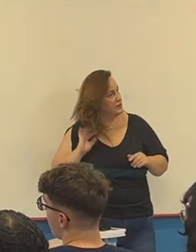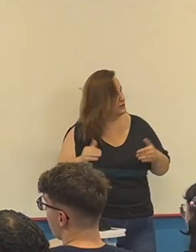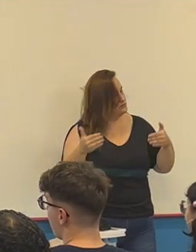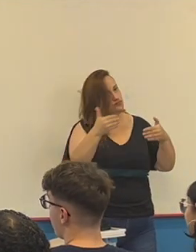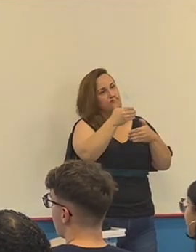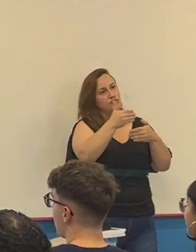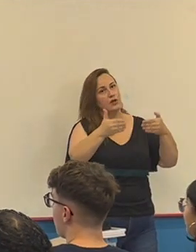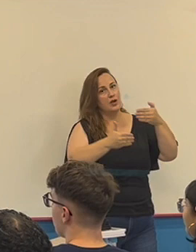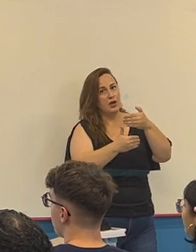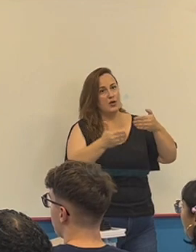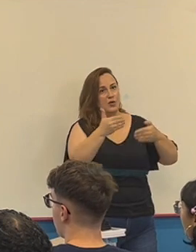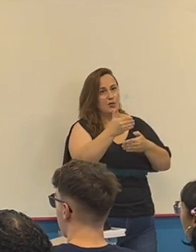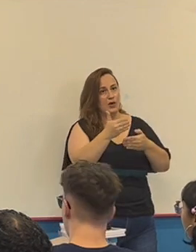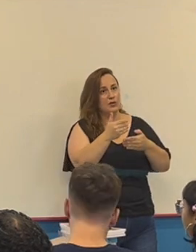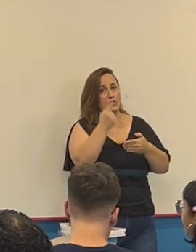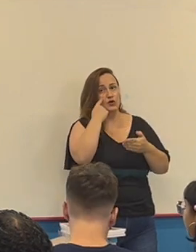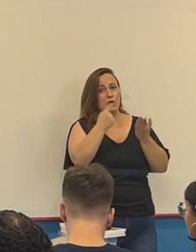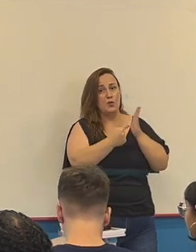as páginas do livro.